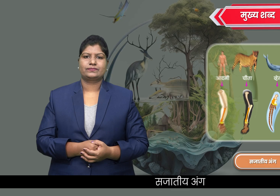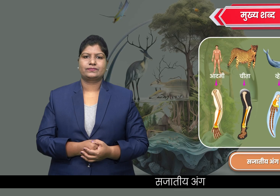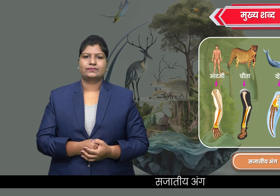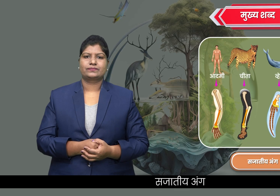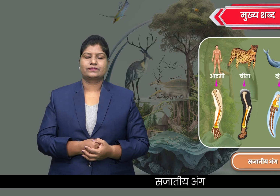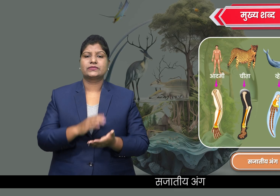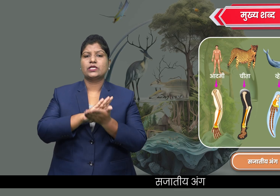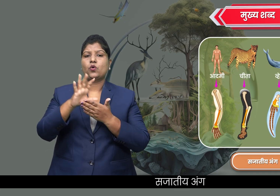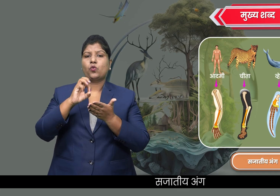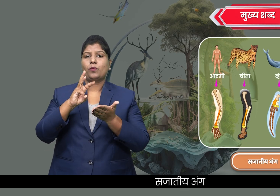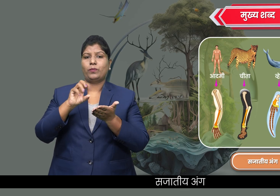सजातीय अंग,